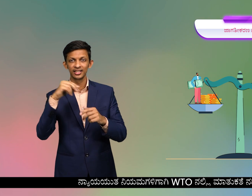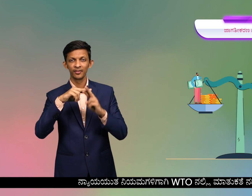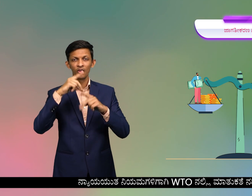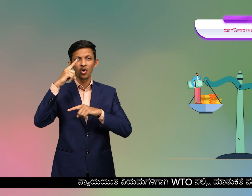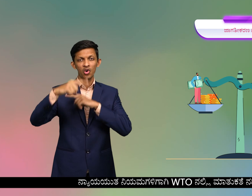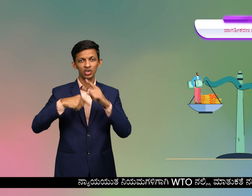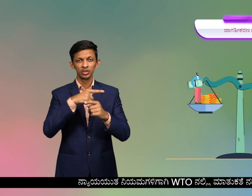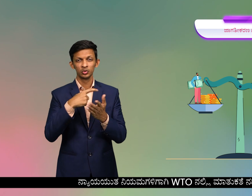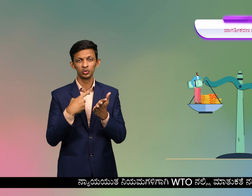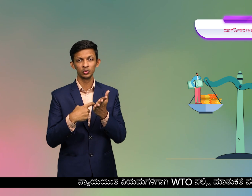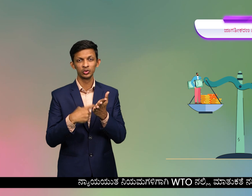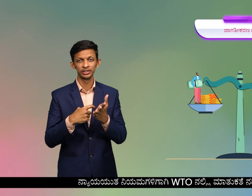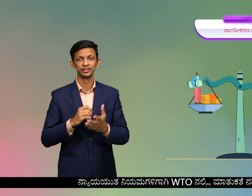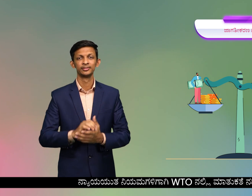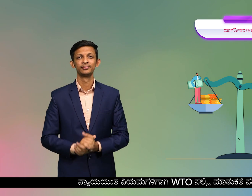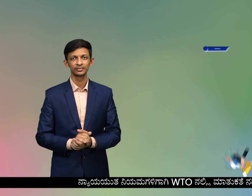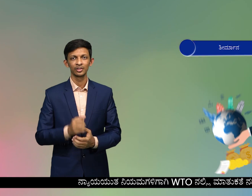WTOನಲ್ಲಿ ಮಾತುಕತೆ ನಡೆಸಿ.